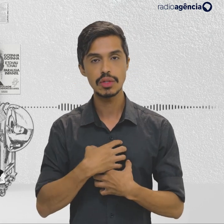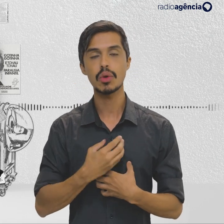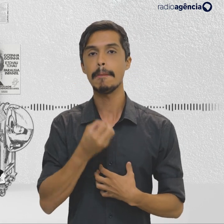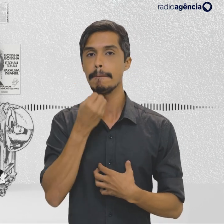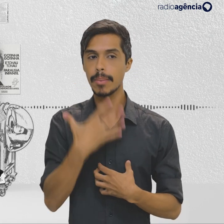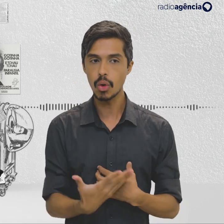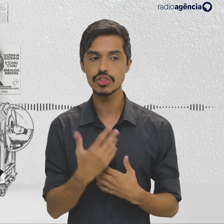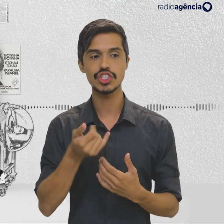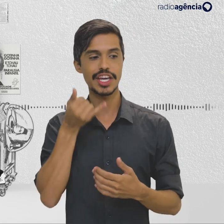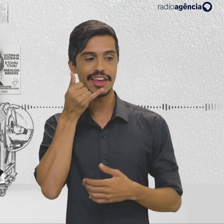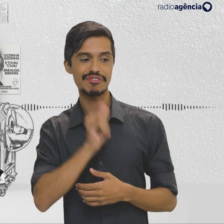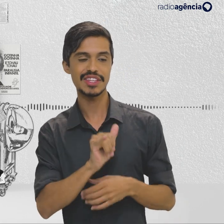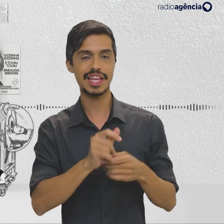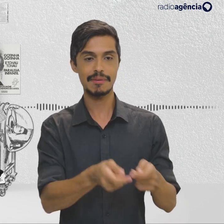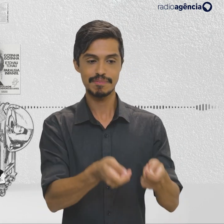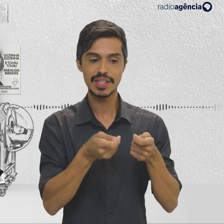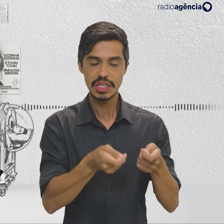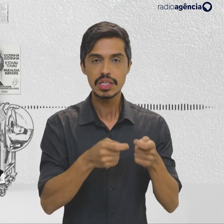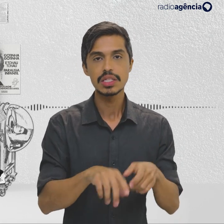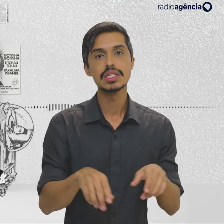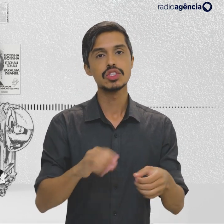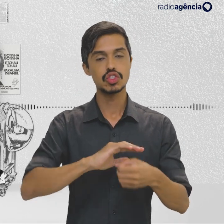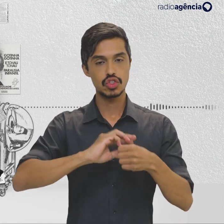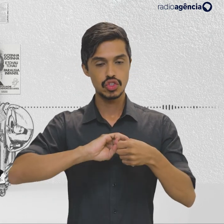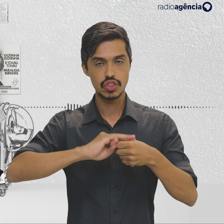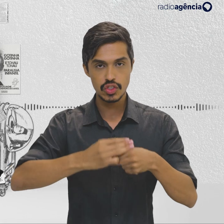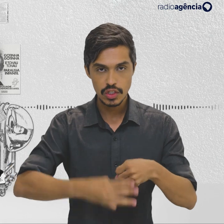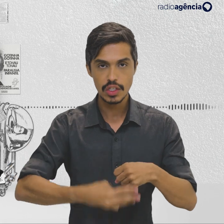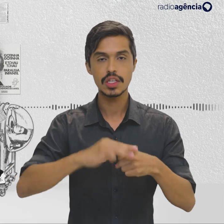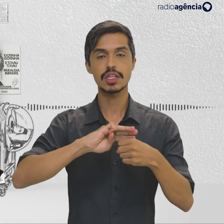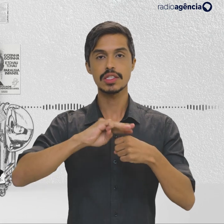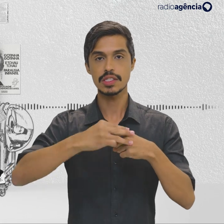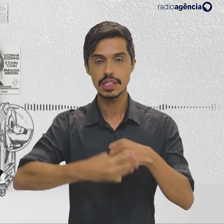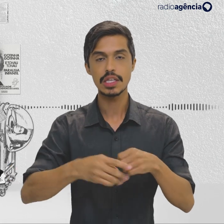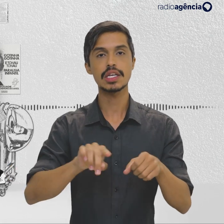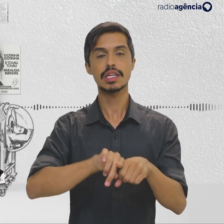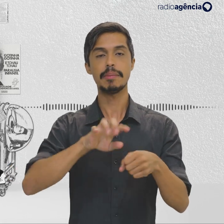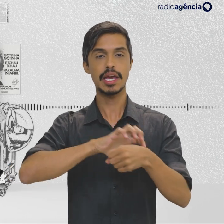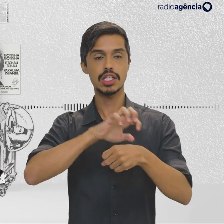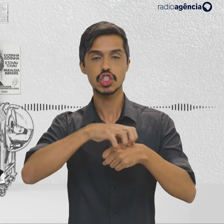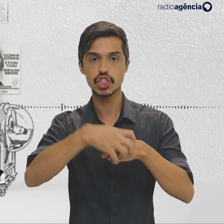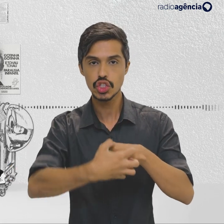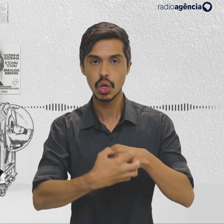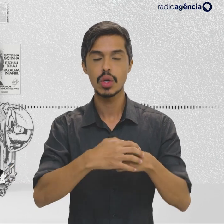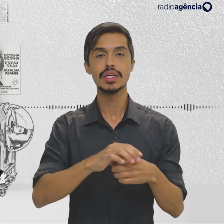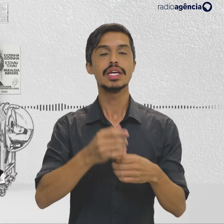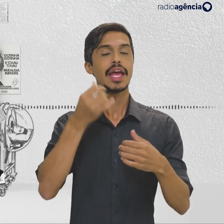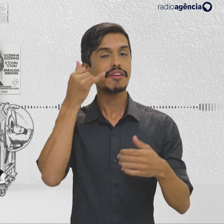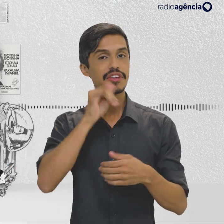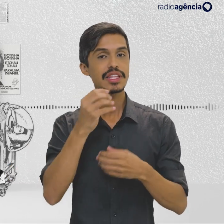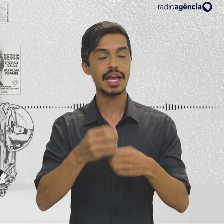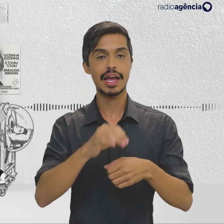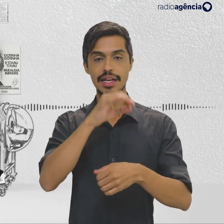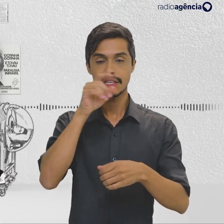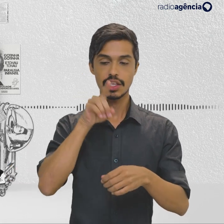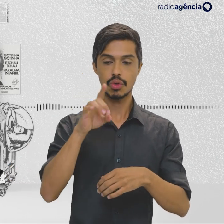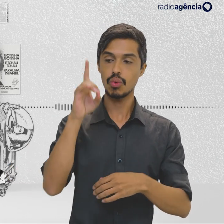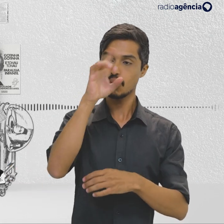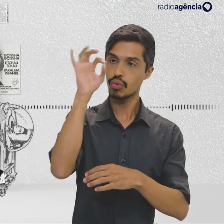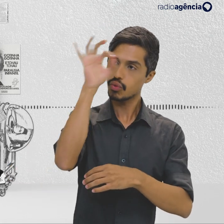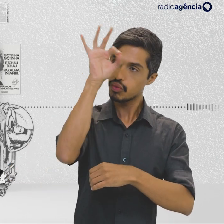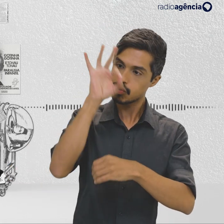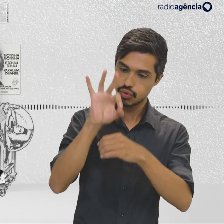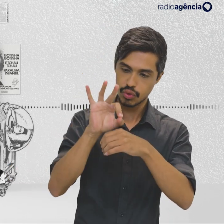de controlar os surtos de dengue e também de zica e chicungunha é evitar que o mosquito eds egipte se